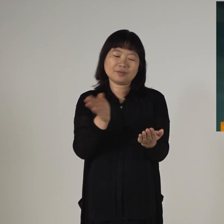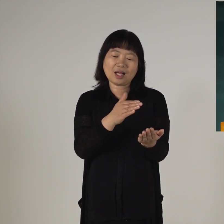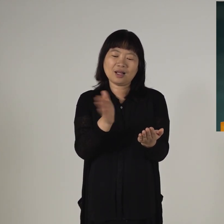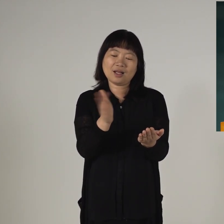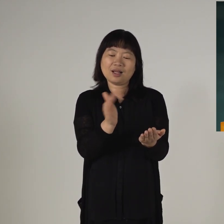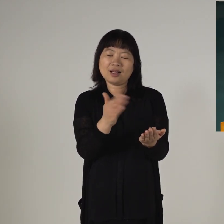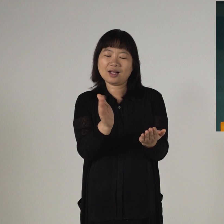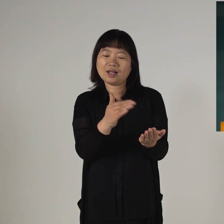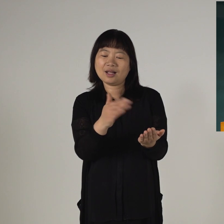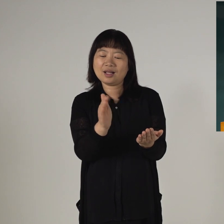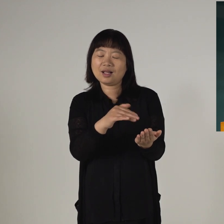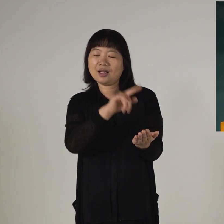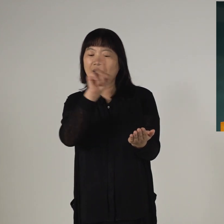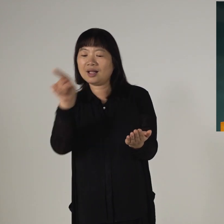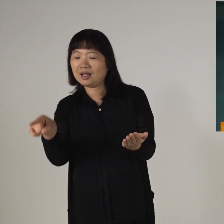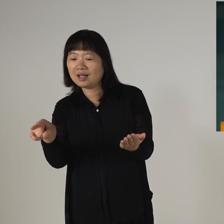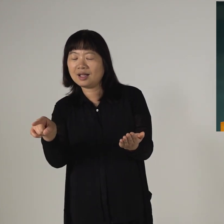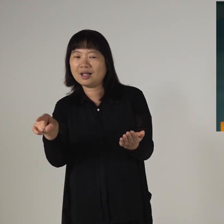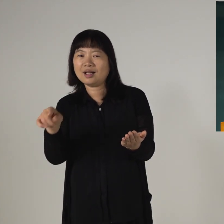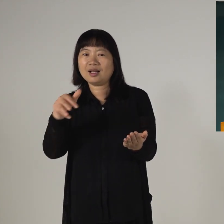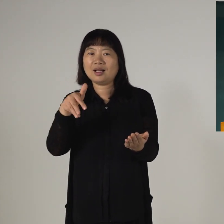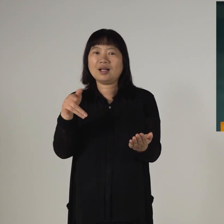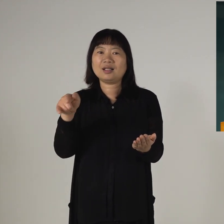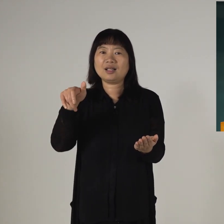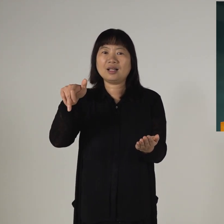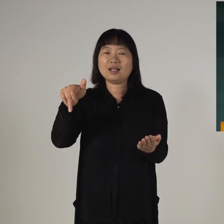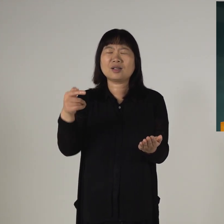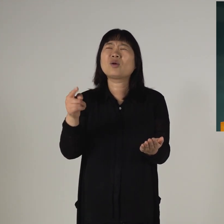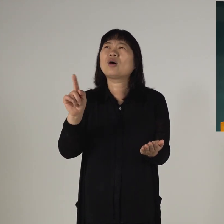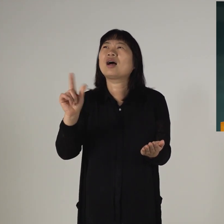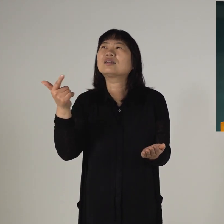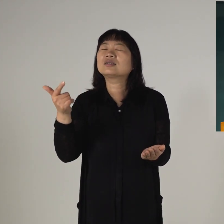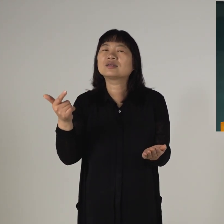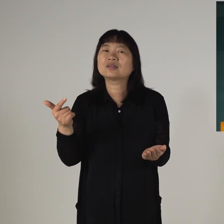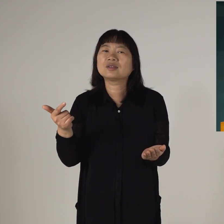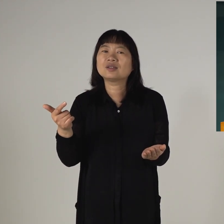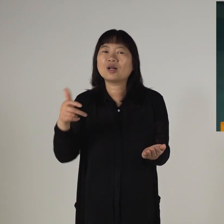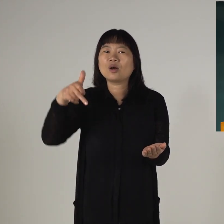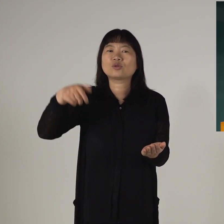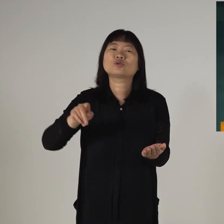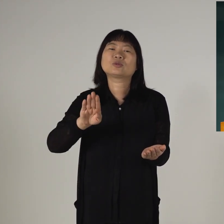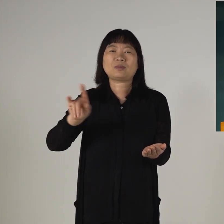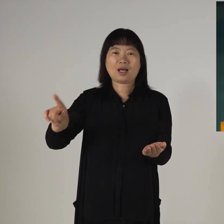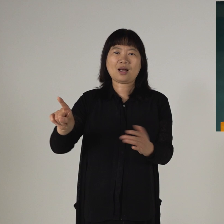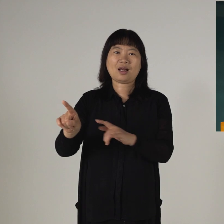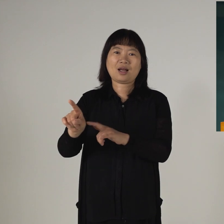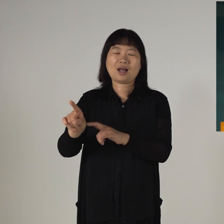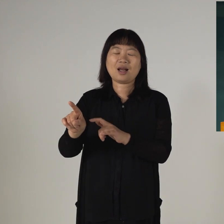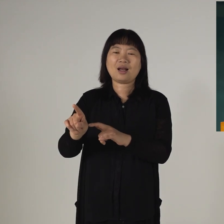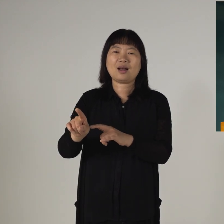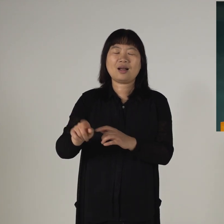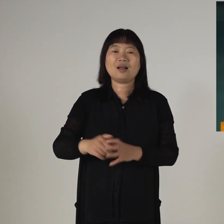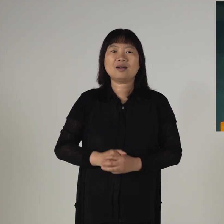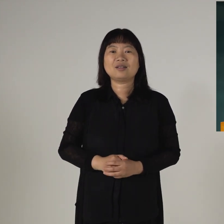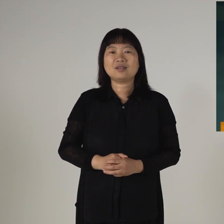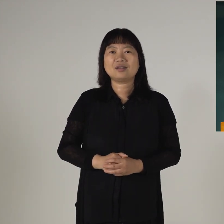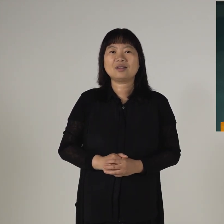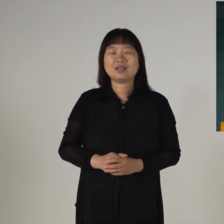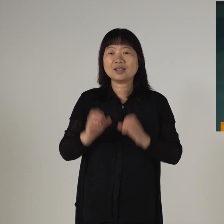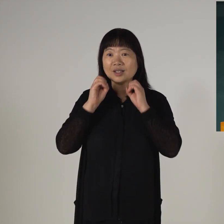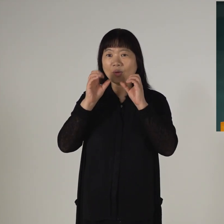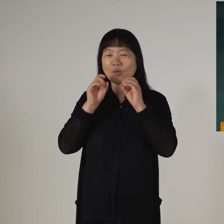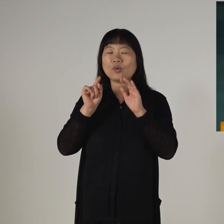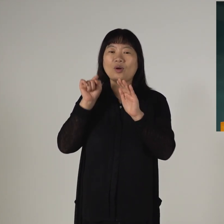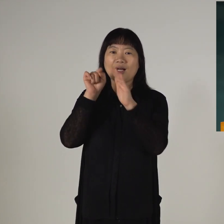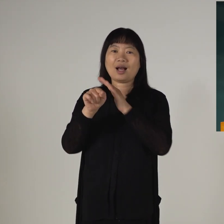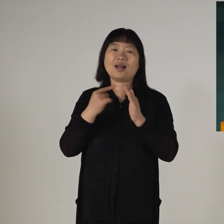건너뛰어서 체코 부분에, 체코가 아니라 쿠바 부분에 제가 이제 선교로